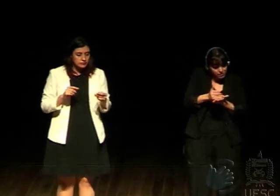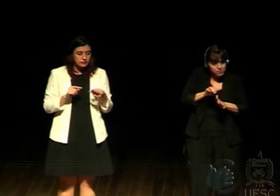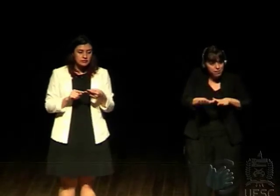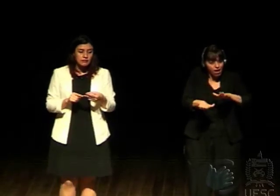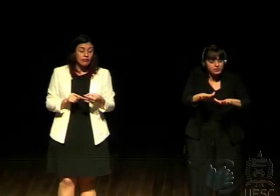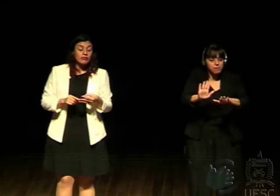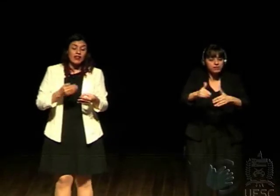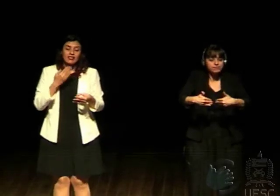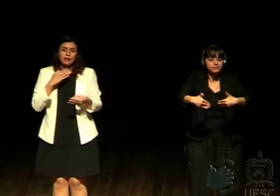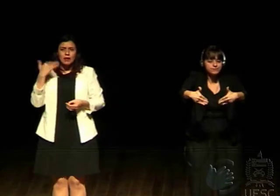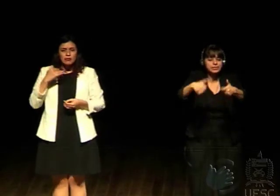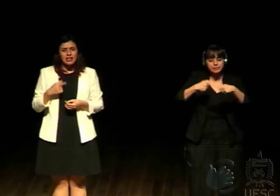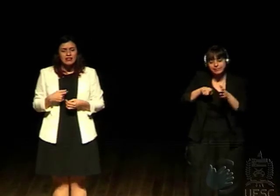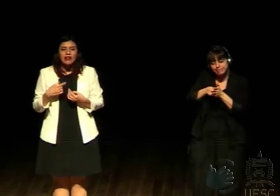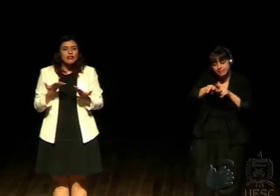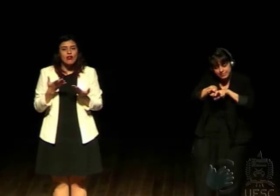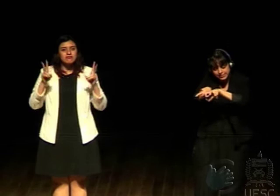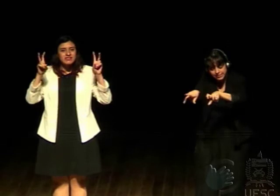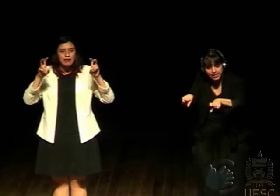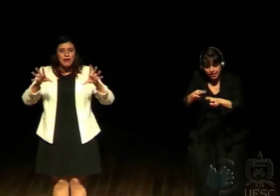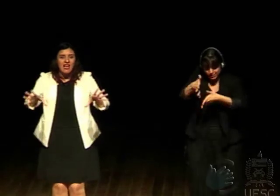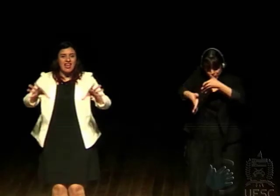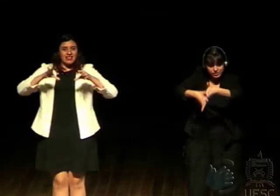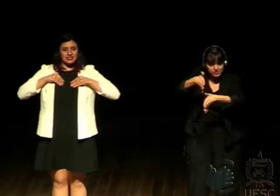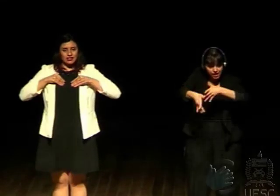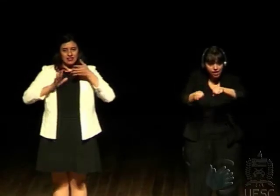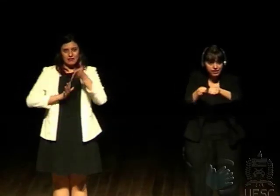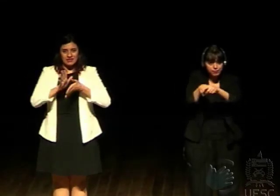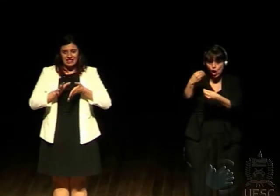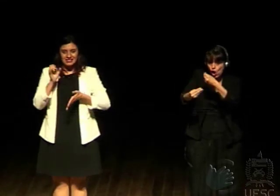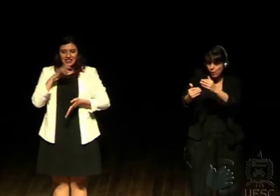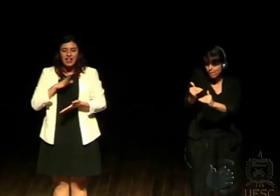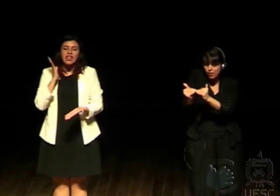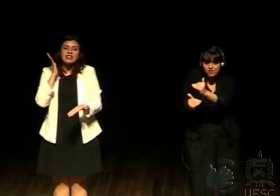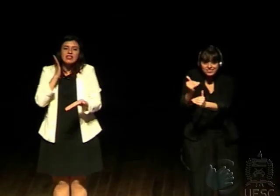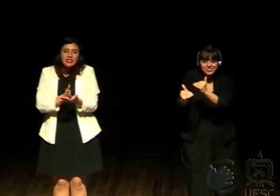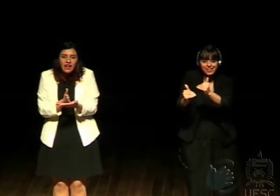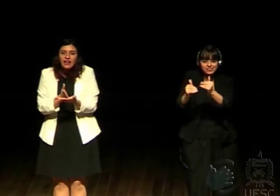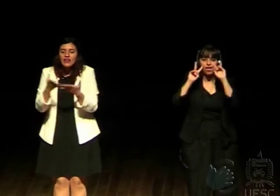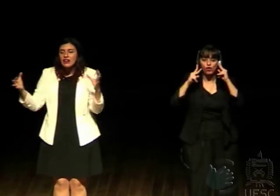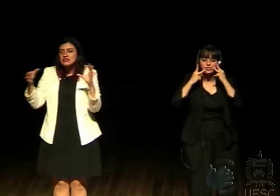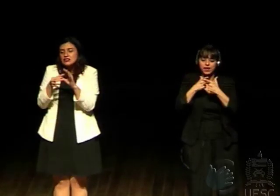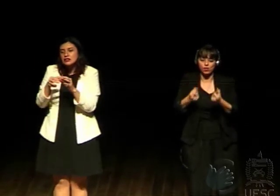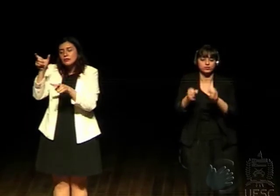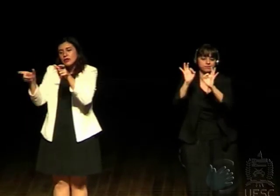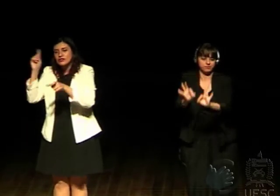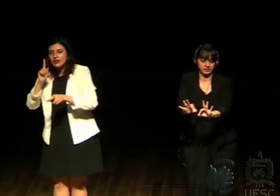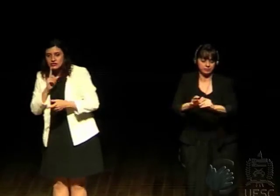tener mayor información respecto de la lengua de señas y respecto de cómo se dan estos procesos.